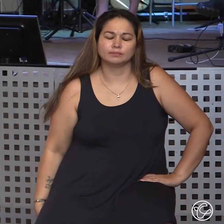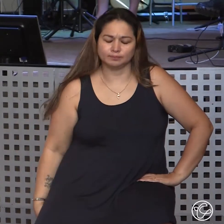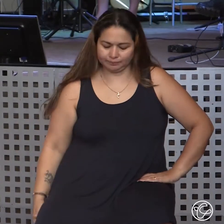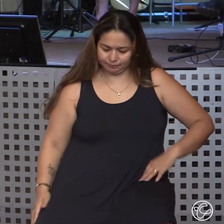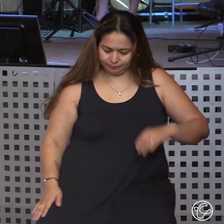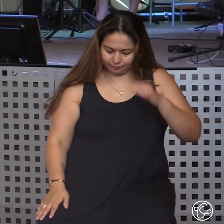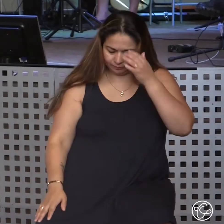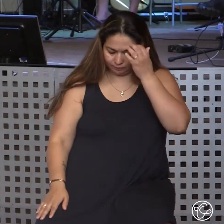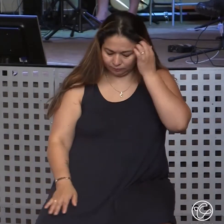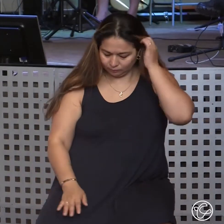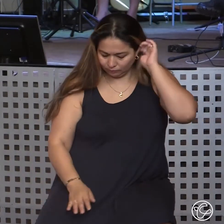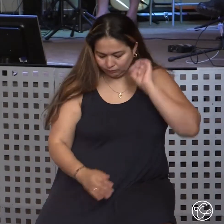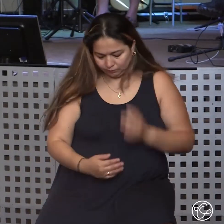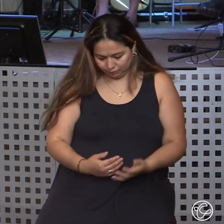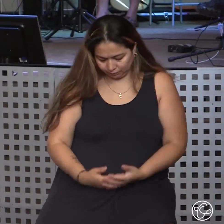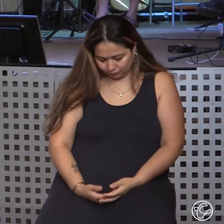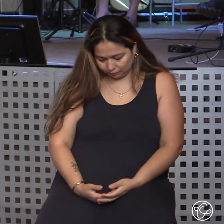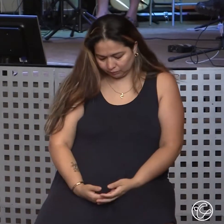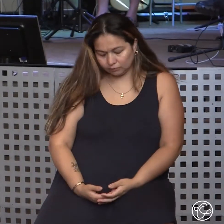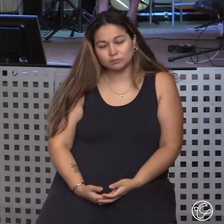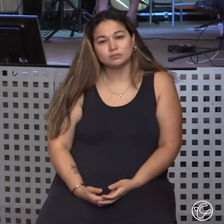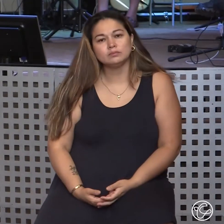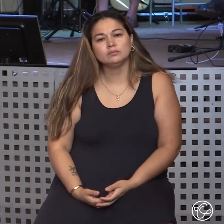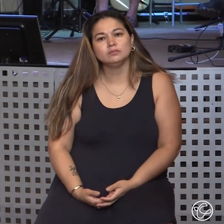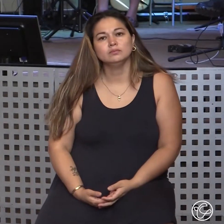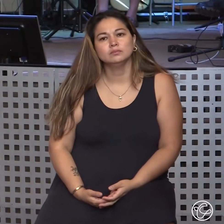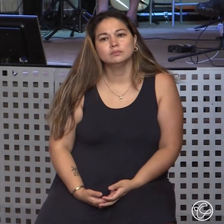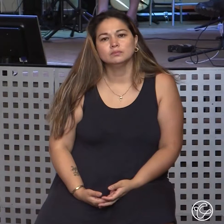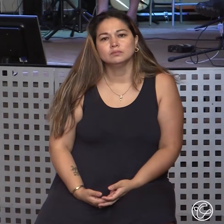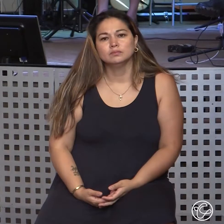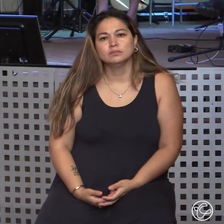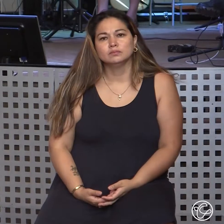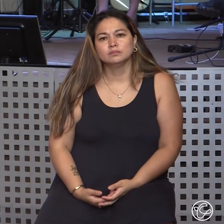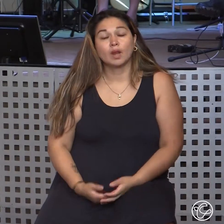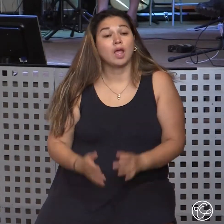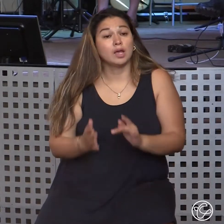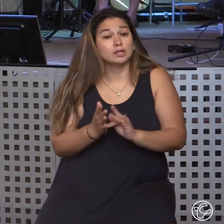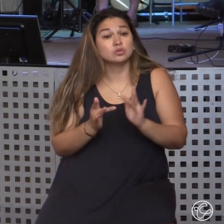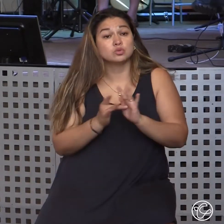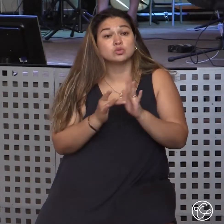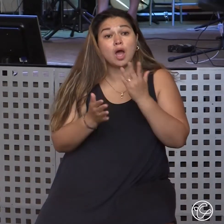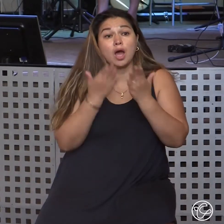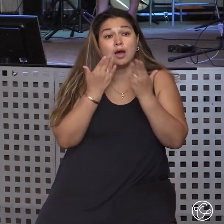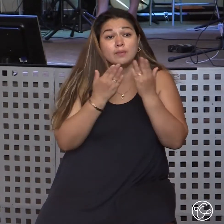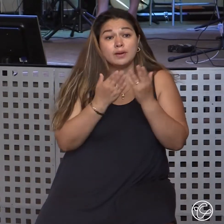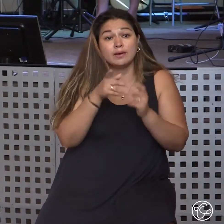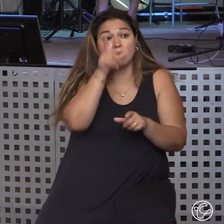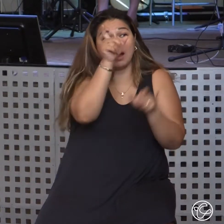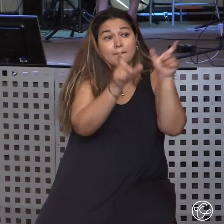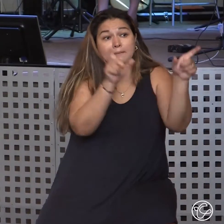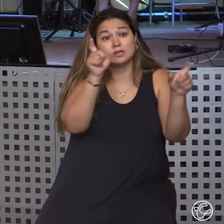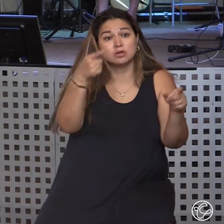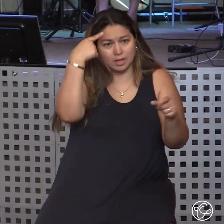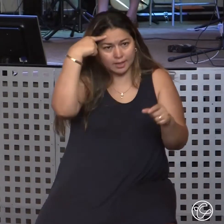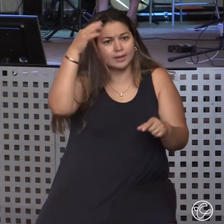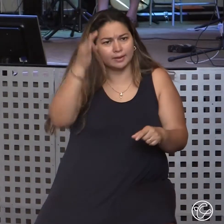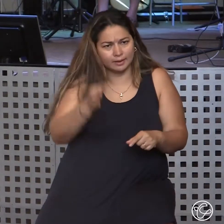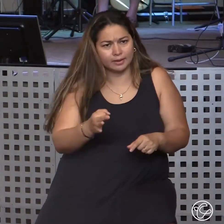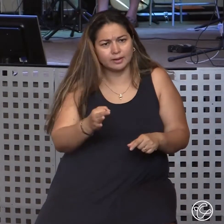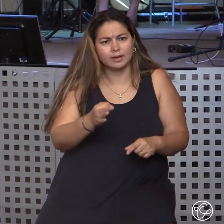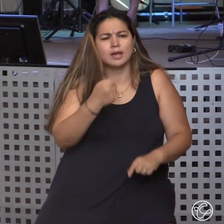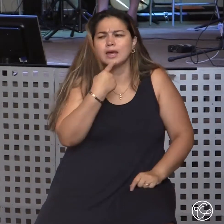no cree ni en Jesús, no. Está hablando a gente que cree. Y le